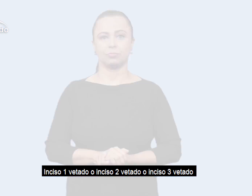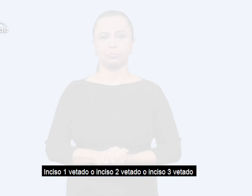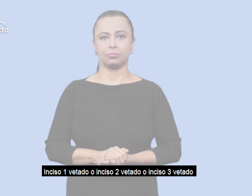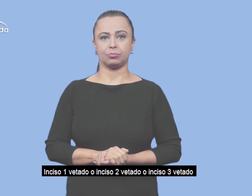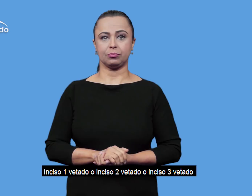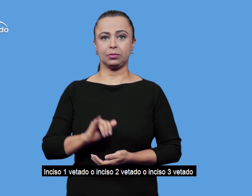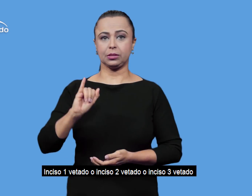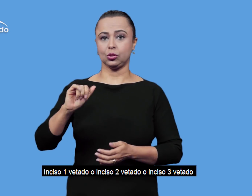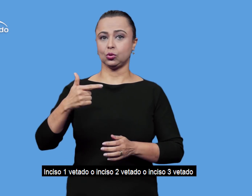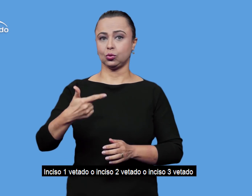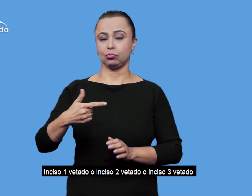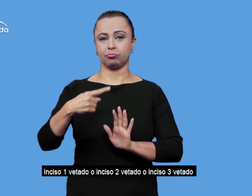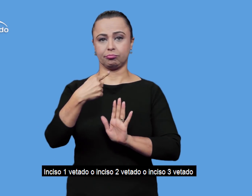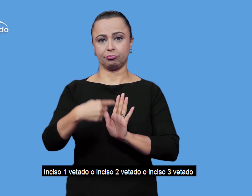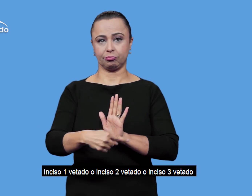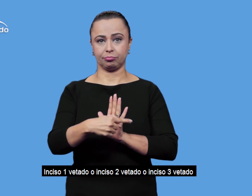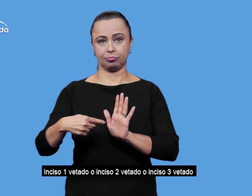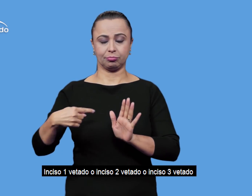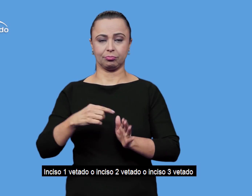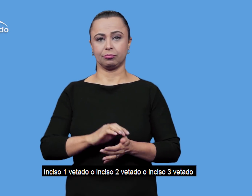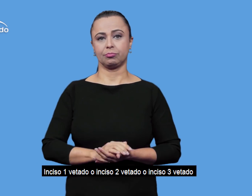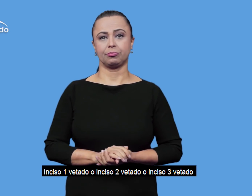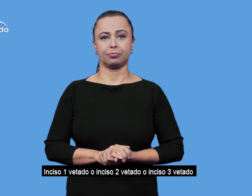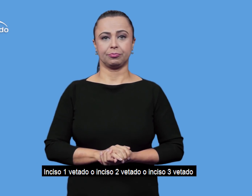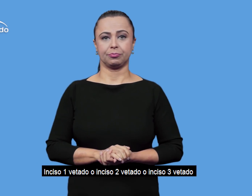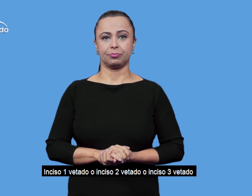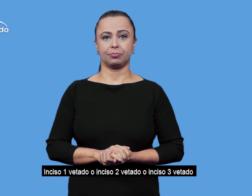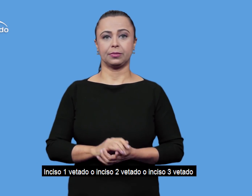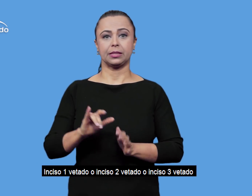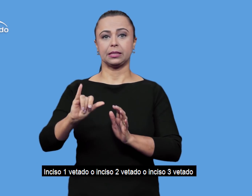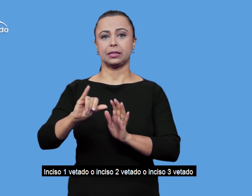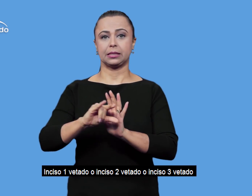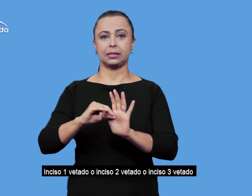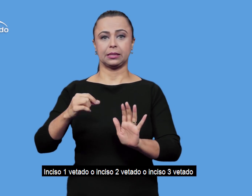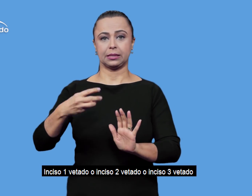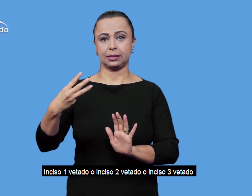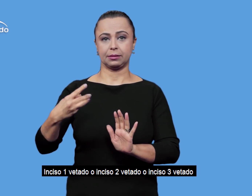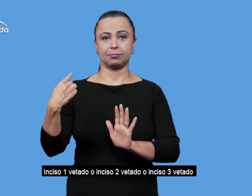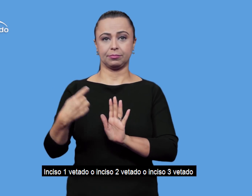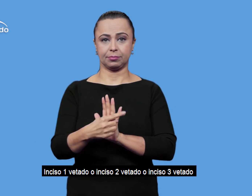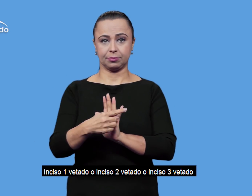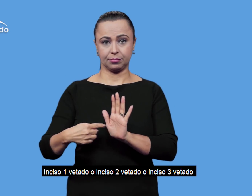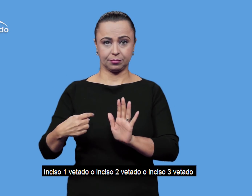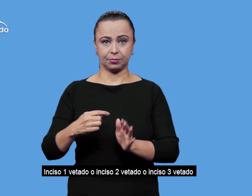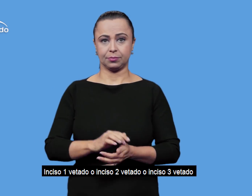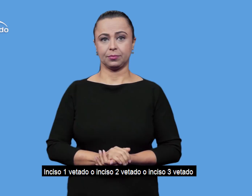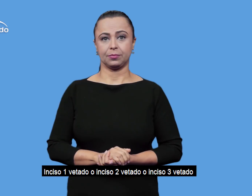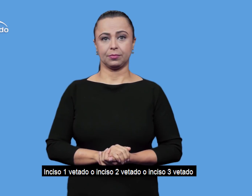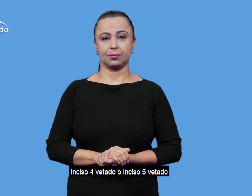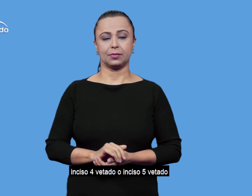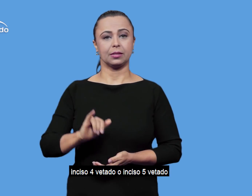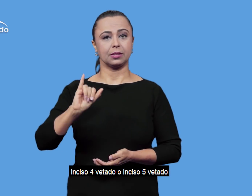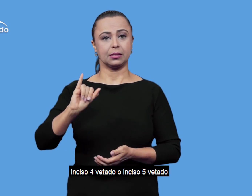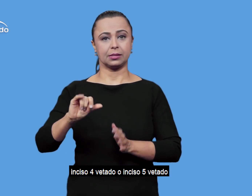o inciso 2 vetado o inciso 3 vetado o inciso 4